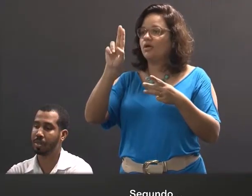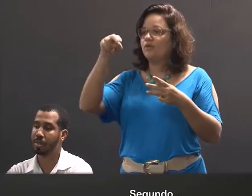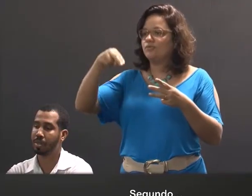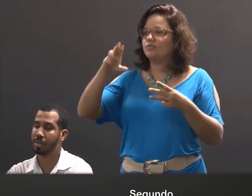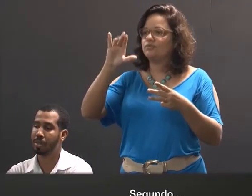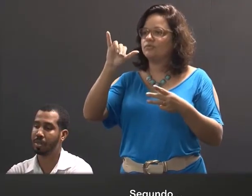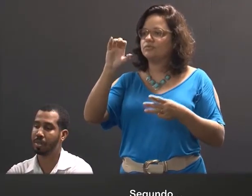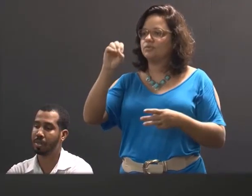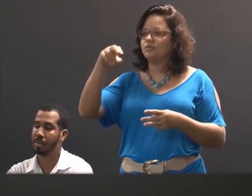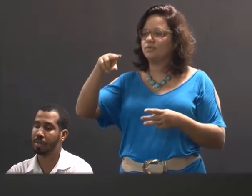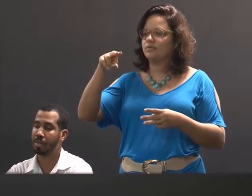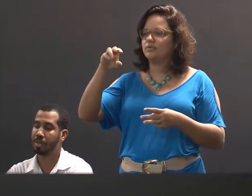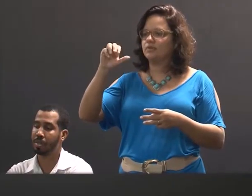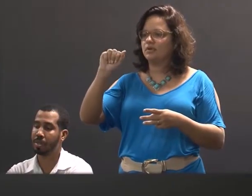Segundo,